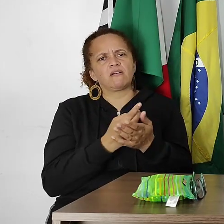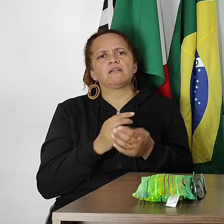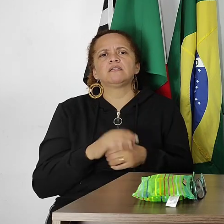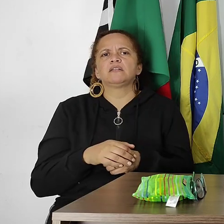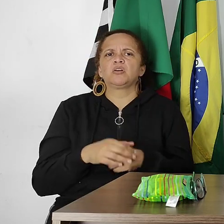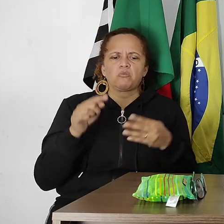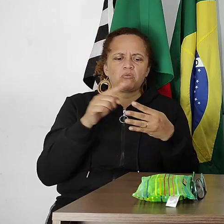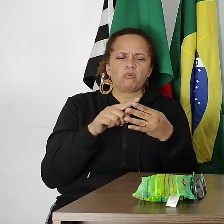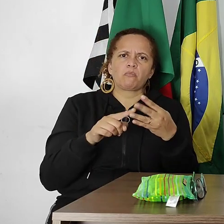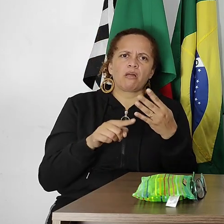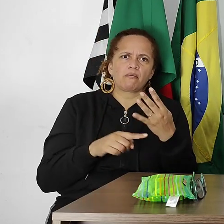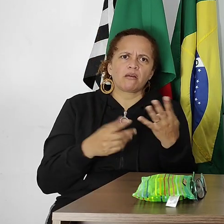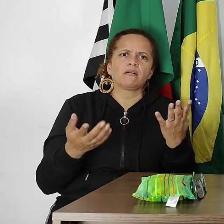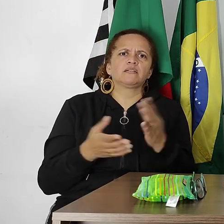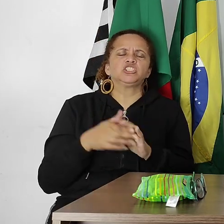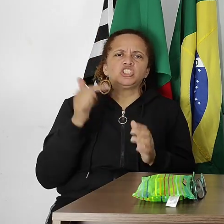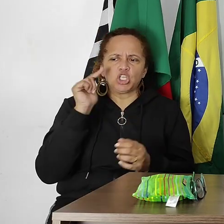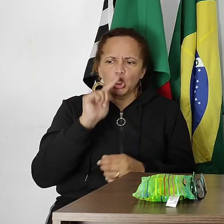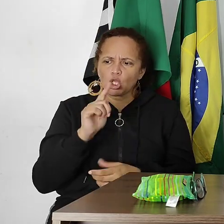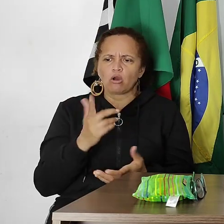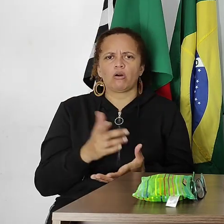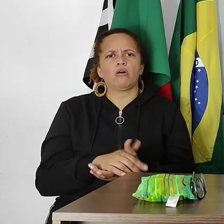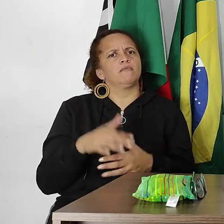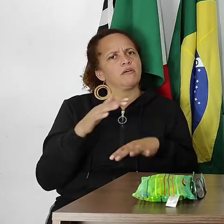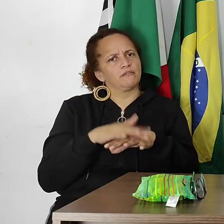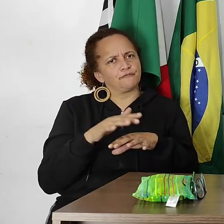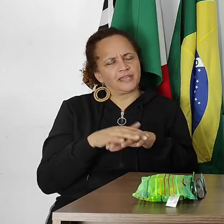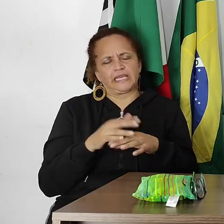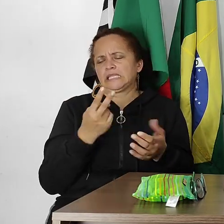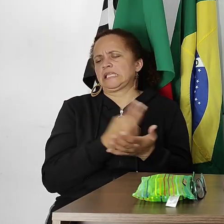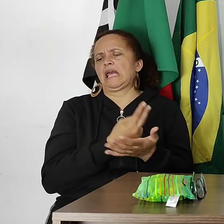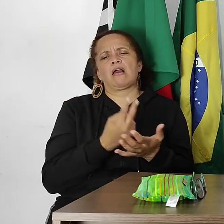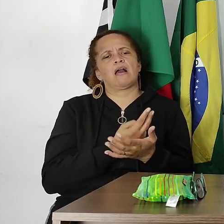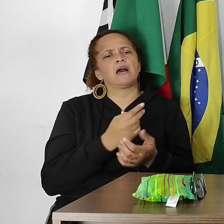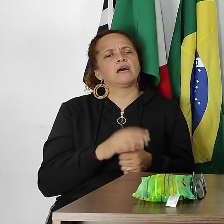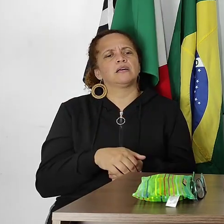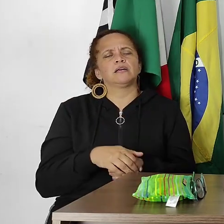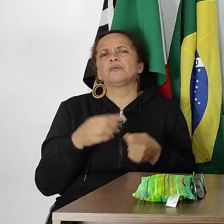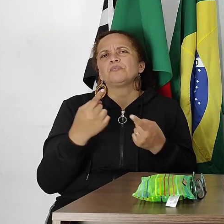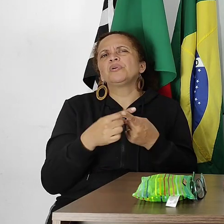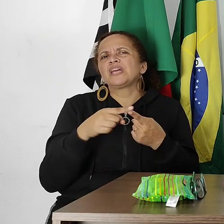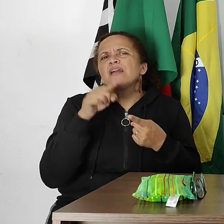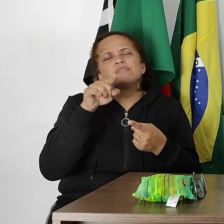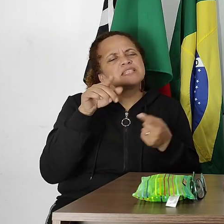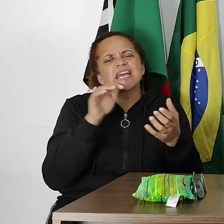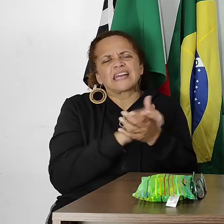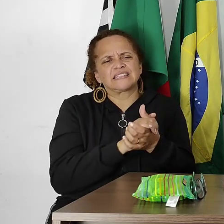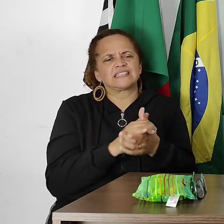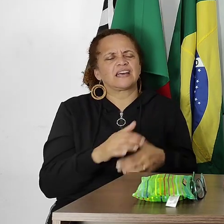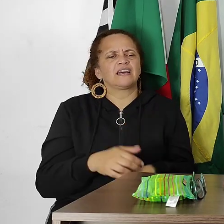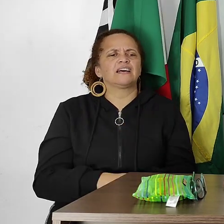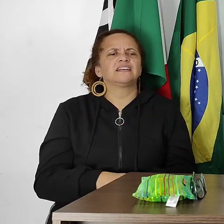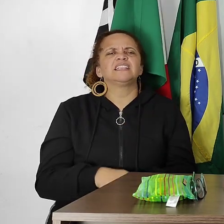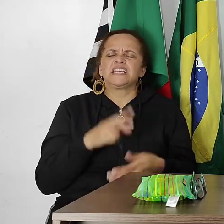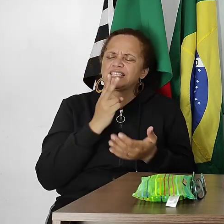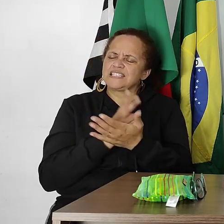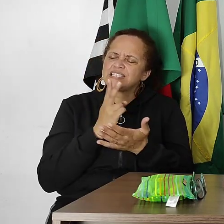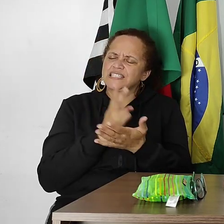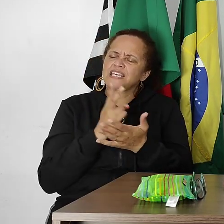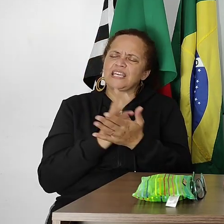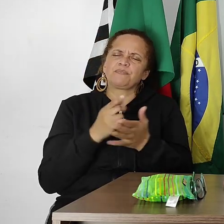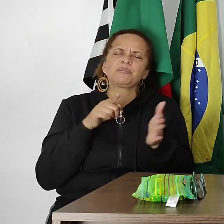não foi 3, não foi 4, mais uma vez ele fez isso com você, porque você tá com ele, sabe? E falavam,